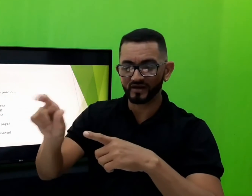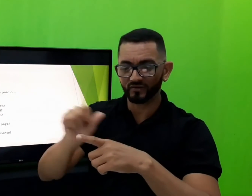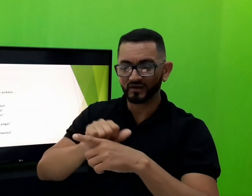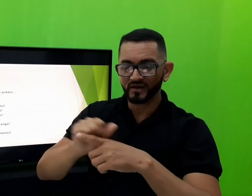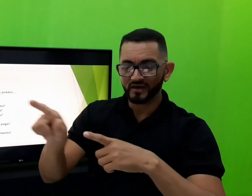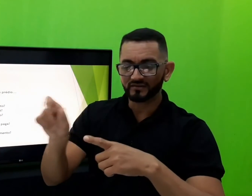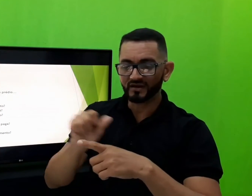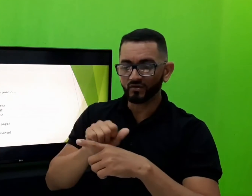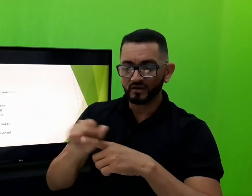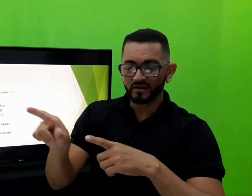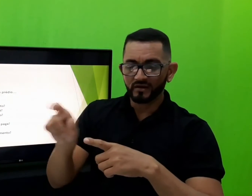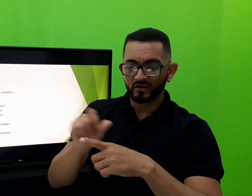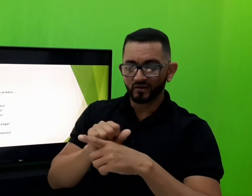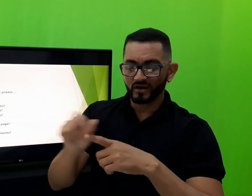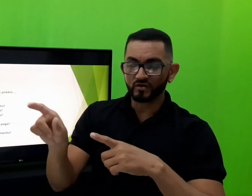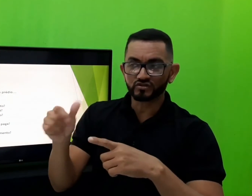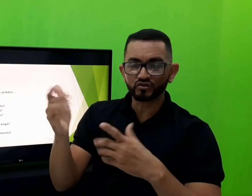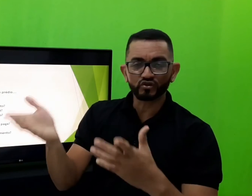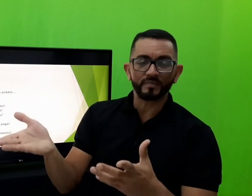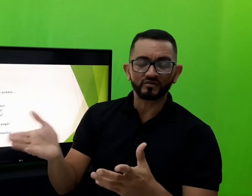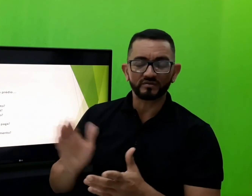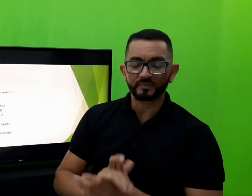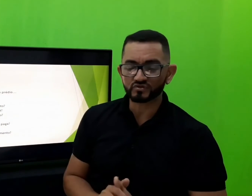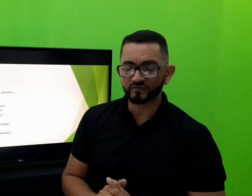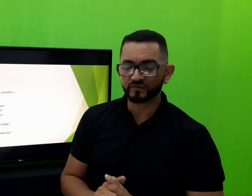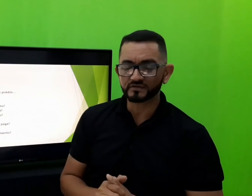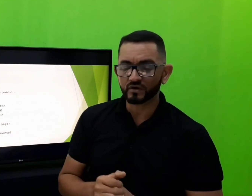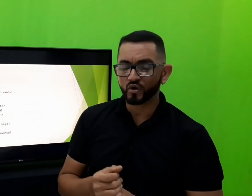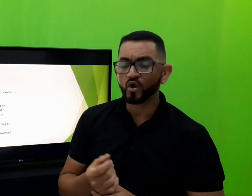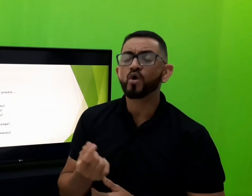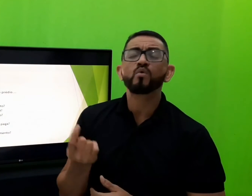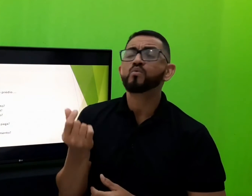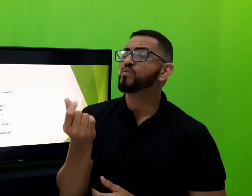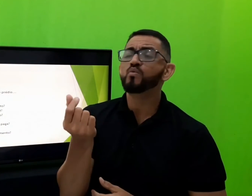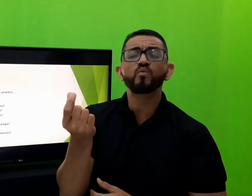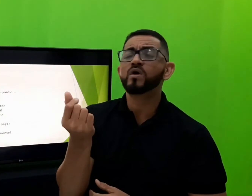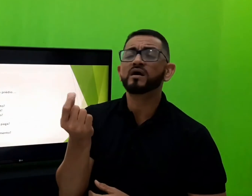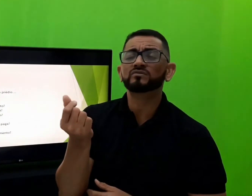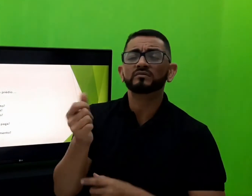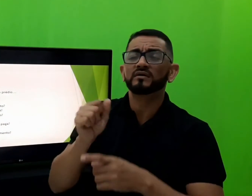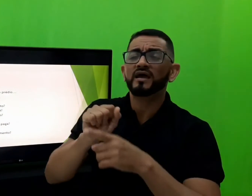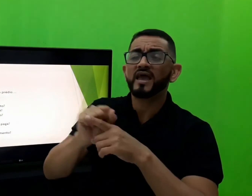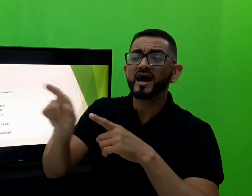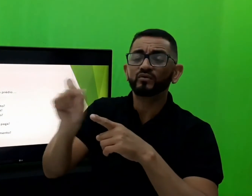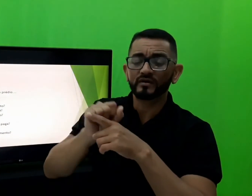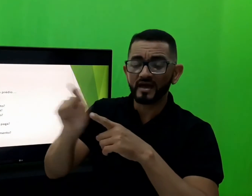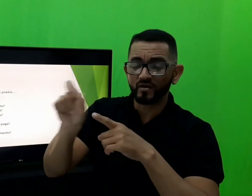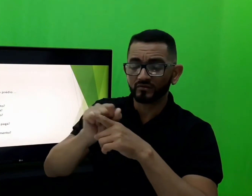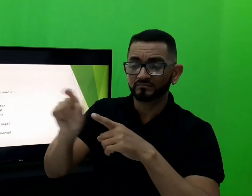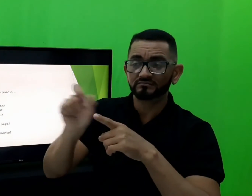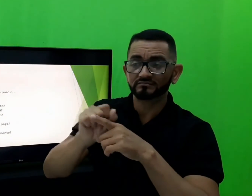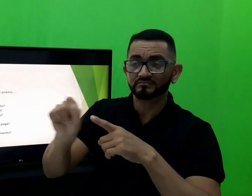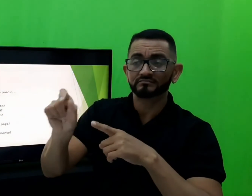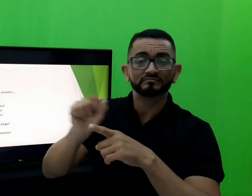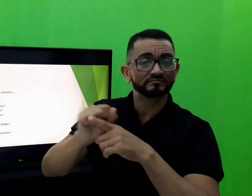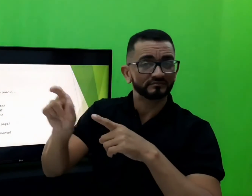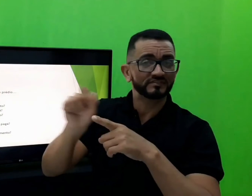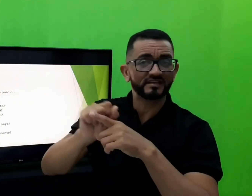aluguel. Então, se eu estou perguntando para a pessoa, eu vou dizer, ó, quanto é aluguel?